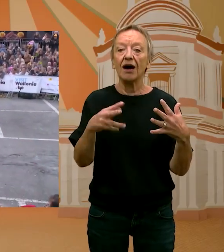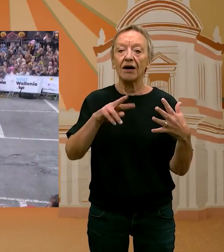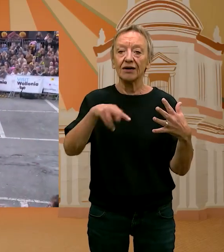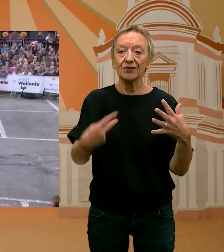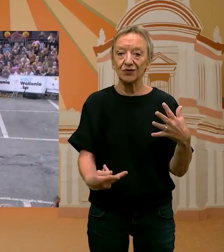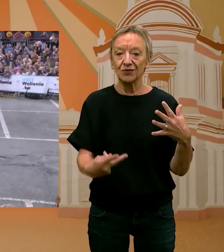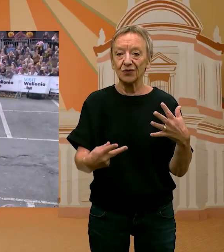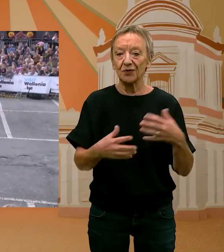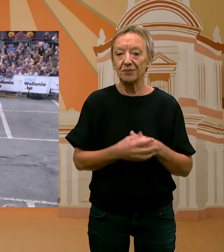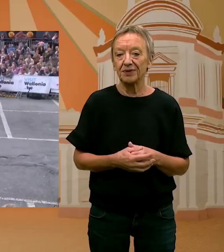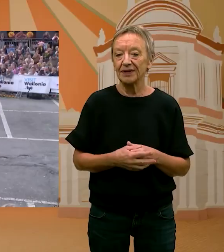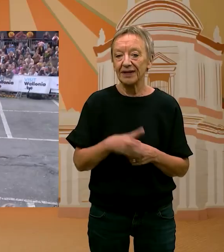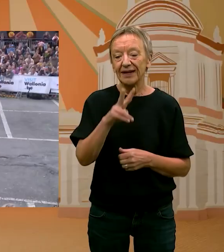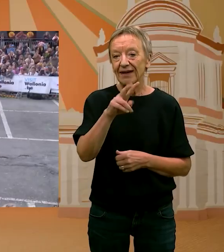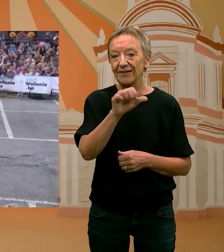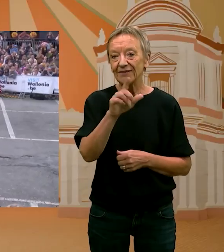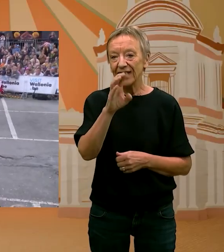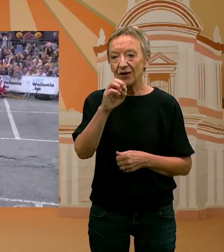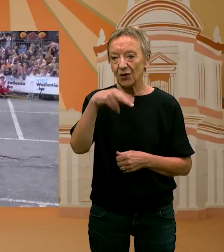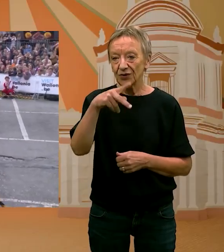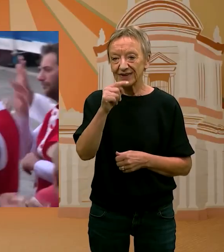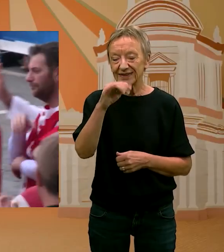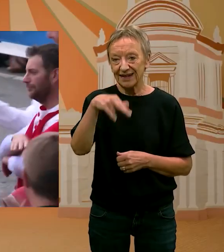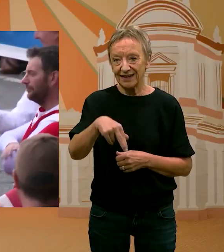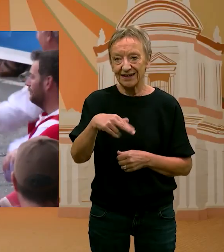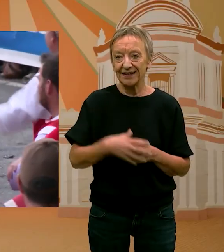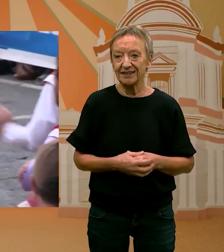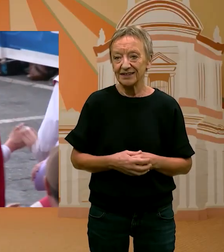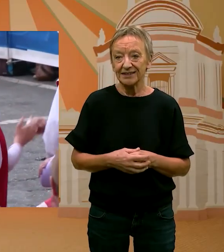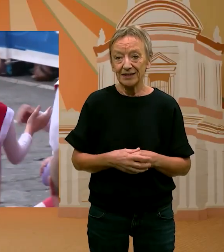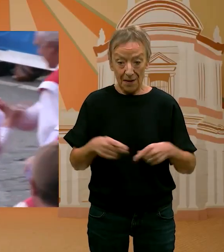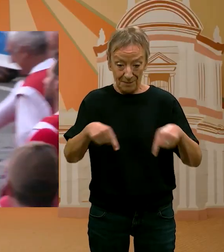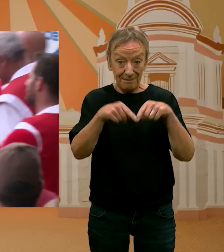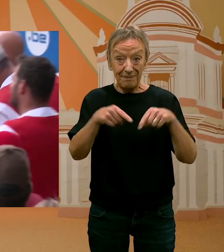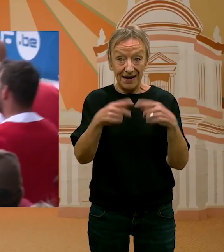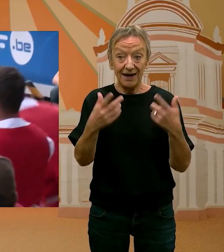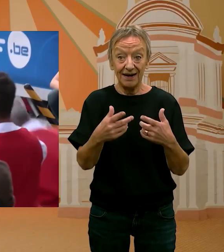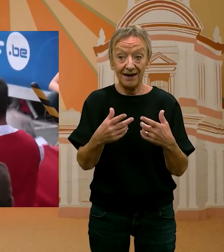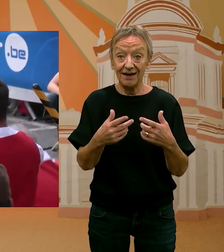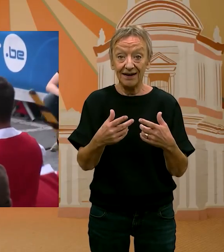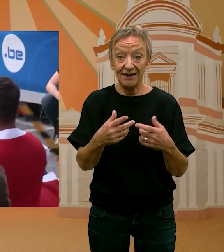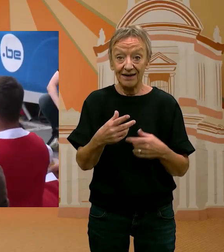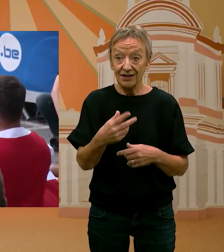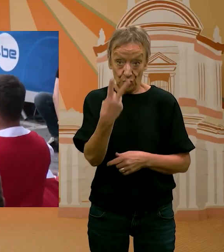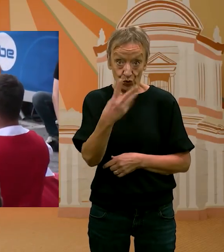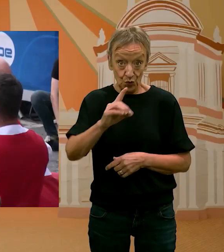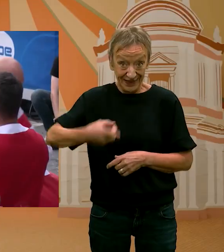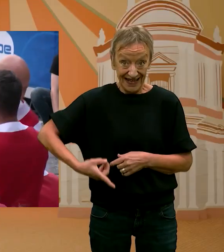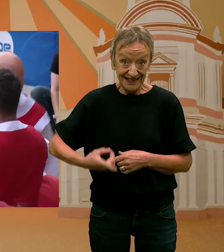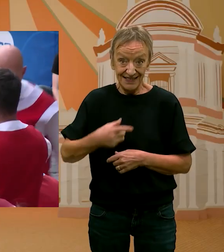Valentin Frère, c'est le finaliste de l'échasse de bois d'hier. Ça montre que ceux qui finissent en finale de l'échasse de bois ou qui la gagnent